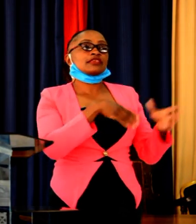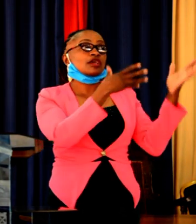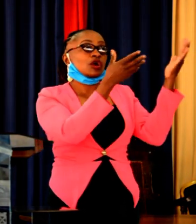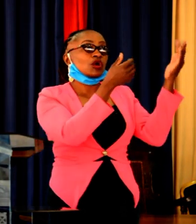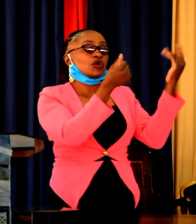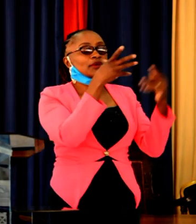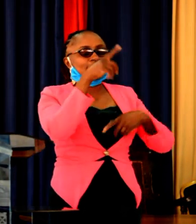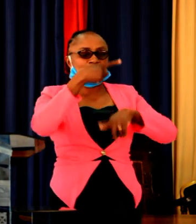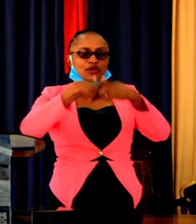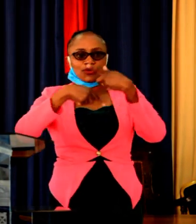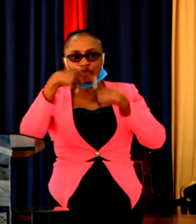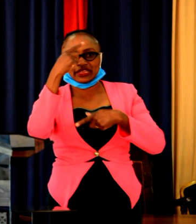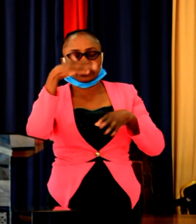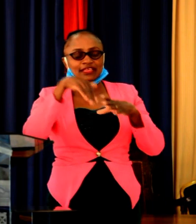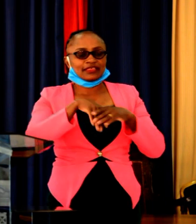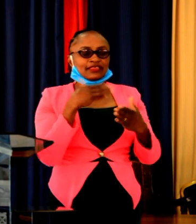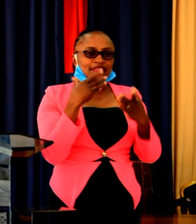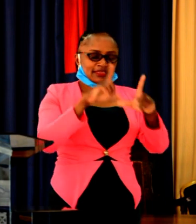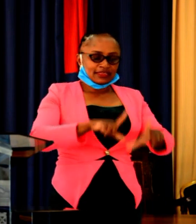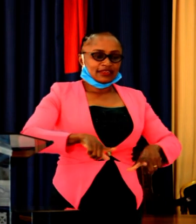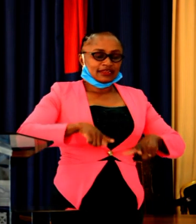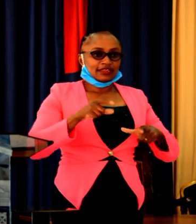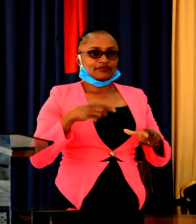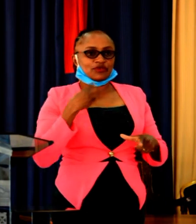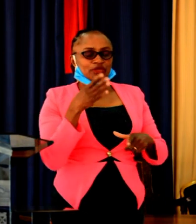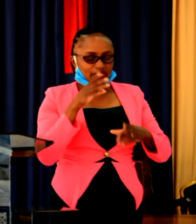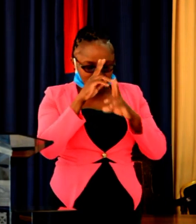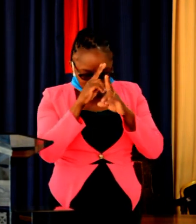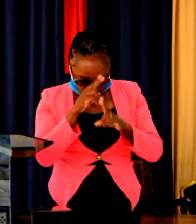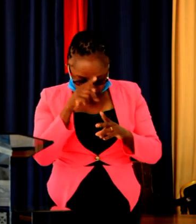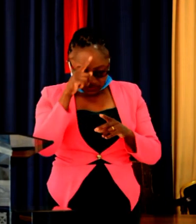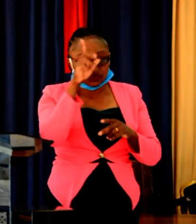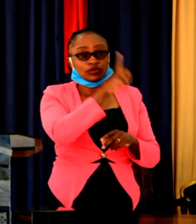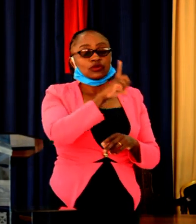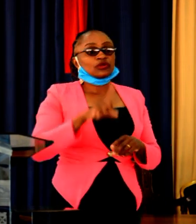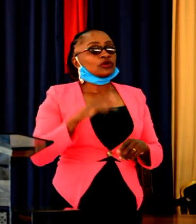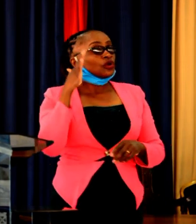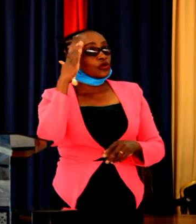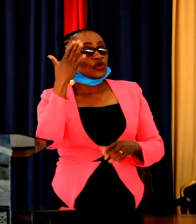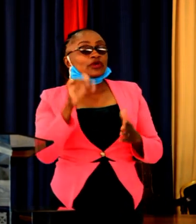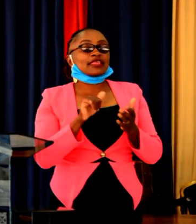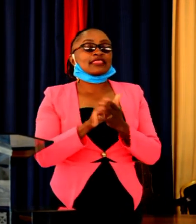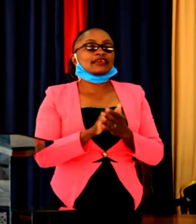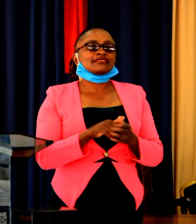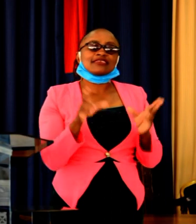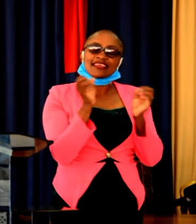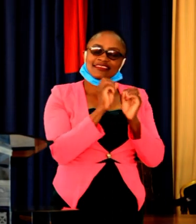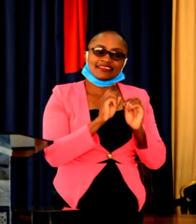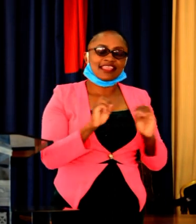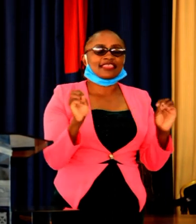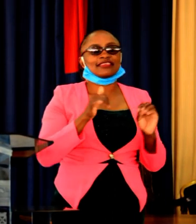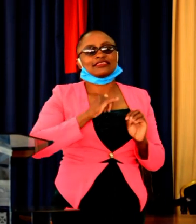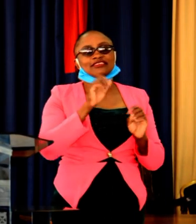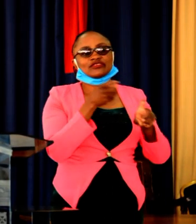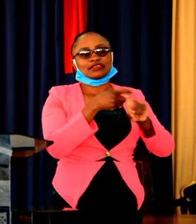ushindi katika maisha yao. So we thank you and we honor you, Lord. Tuwajikabidhi kwako tukijua kwamba hakuna lililo ngumu